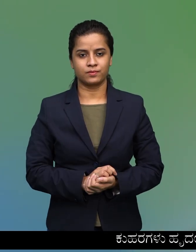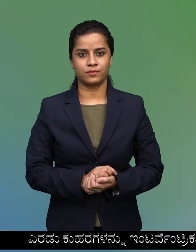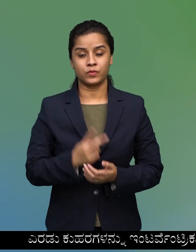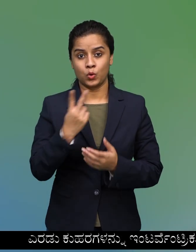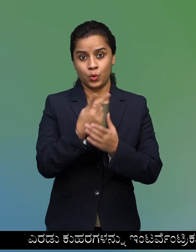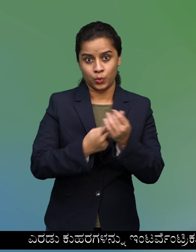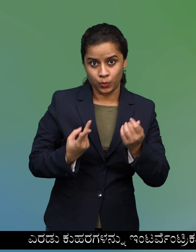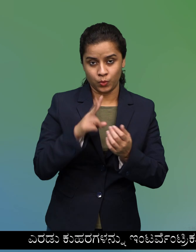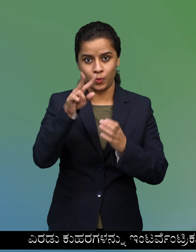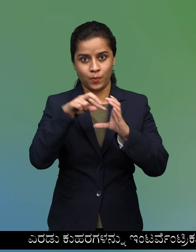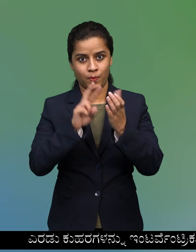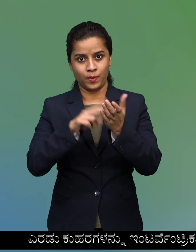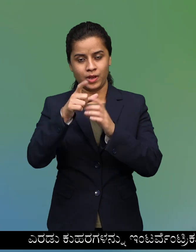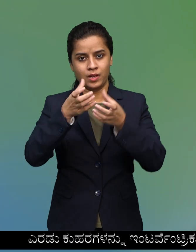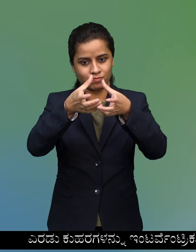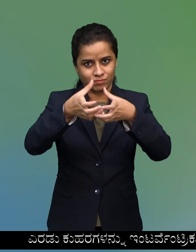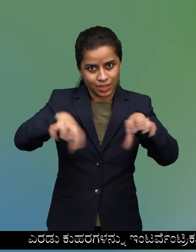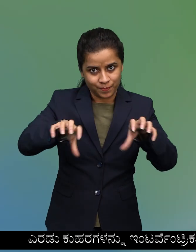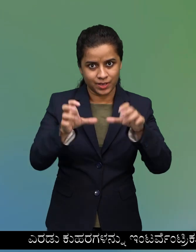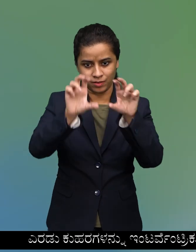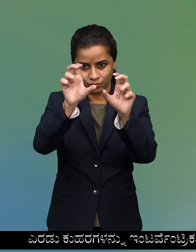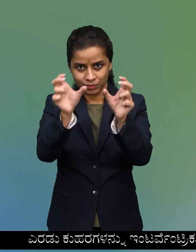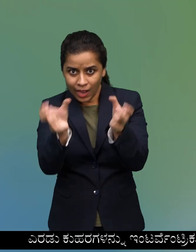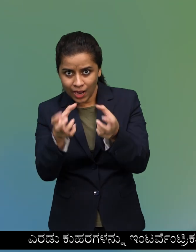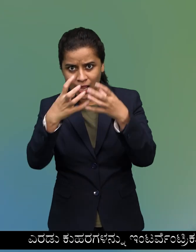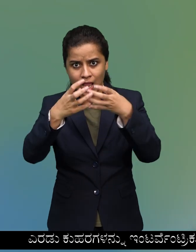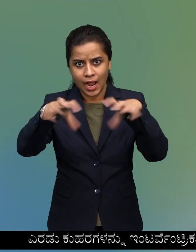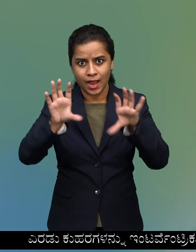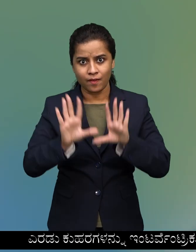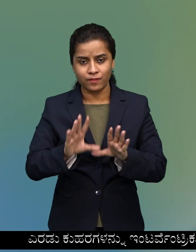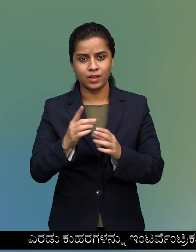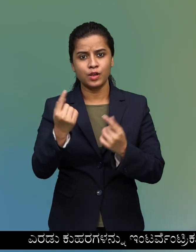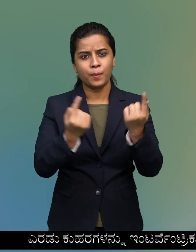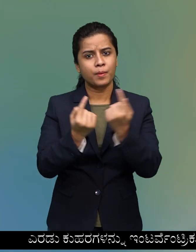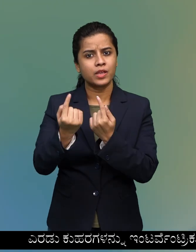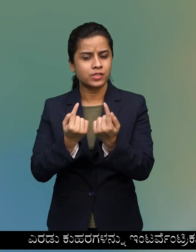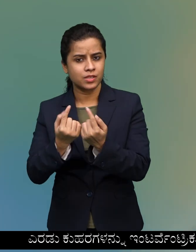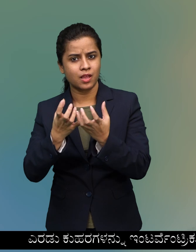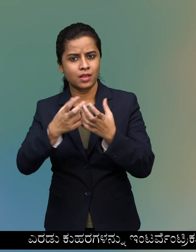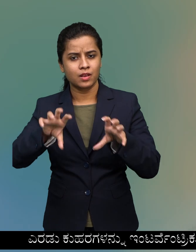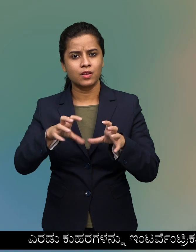ಎರಡು ಕುಹರಗಳನ್ನು ಇಂಟರ್ವೆಂಟ್ರಿಕ್ಯುಲರ್ ಸೆಪ್ಟಮ್ ಮೂಲಕ ಪರಸ್ಪರ ಬೇರ್ಪಡಿಸಲಾಗುತ್ತದೆ.